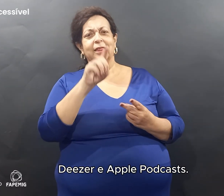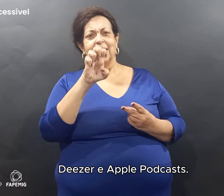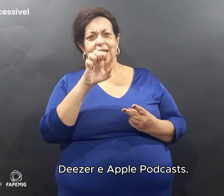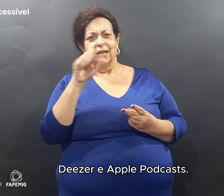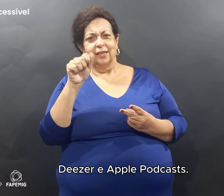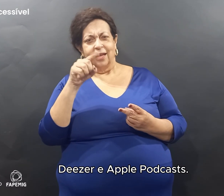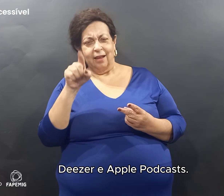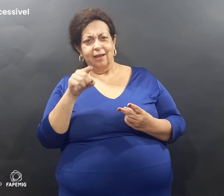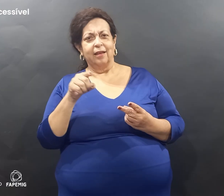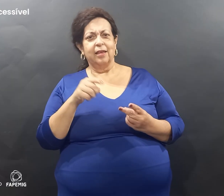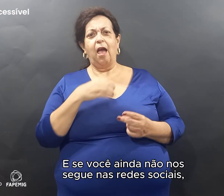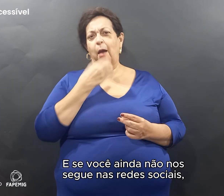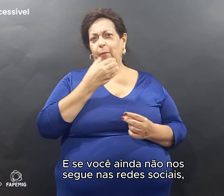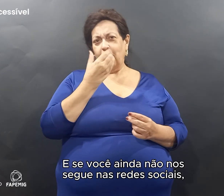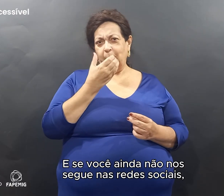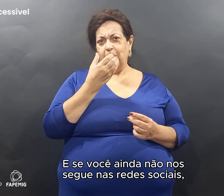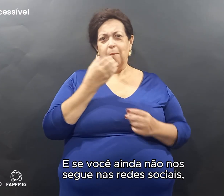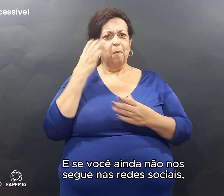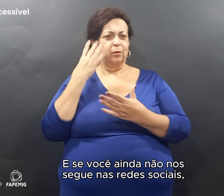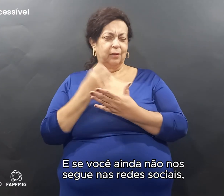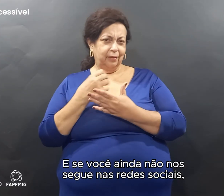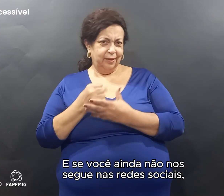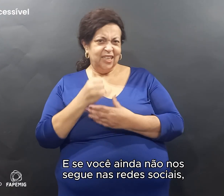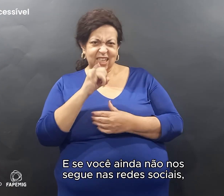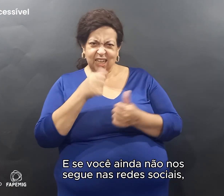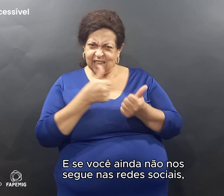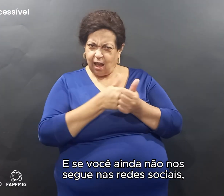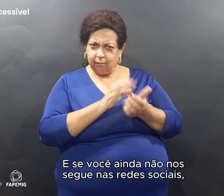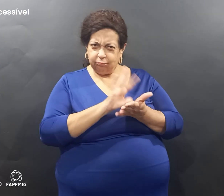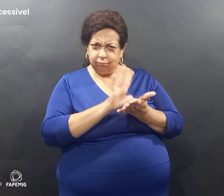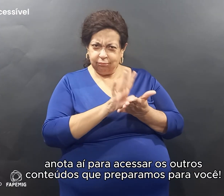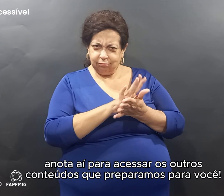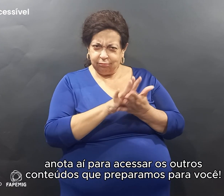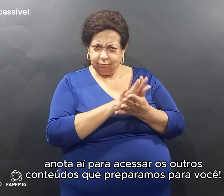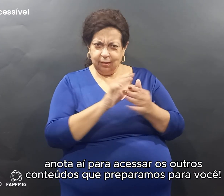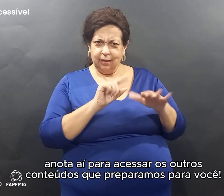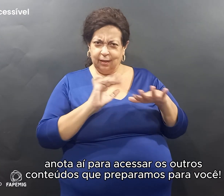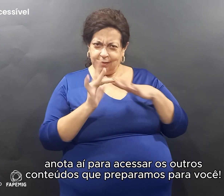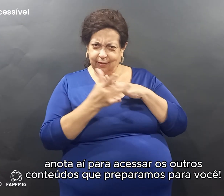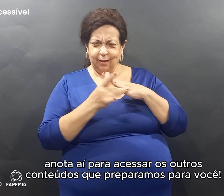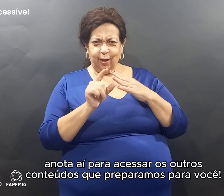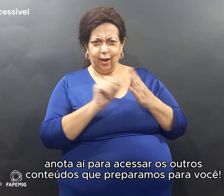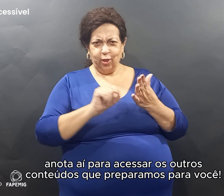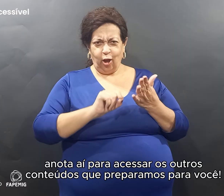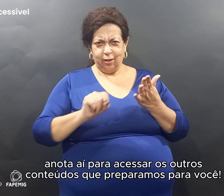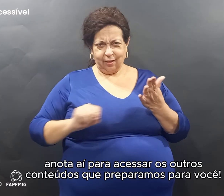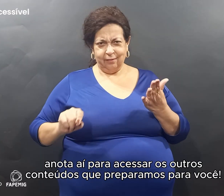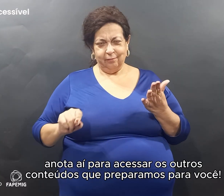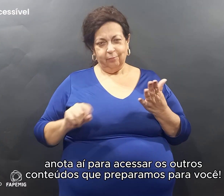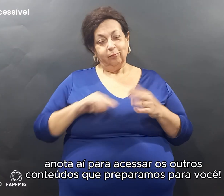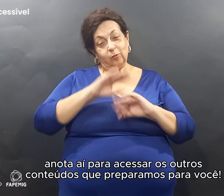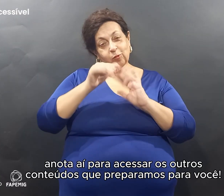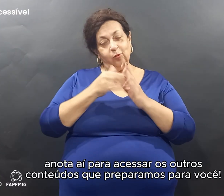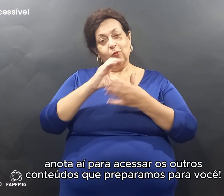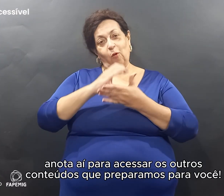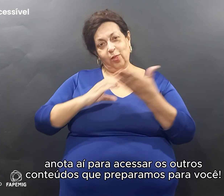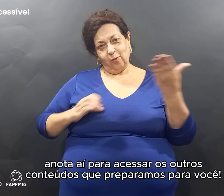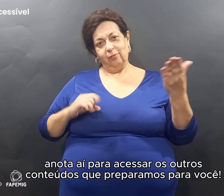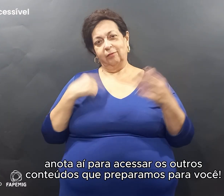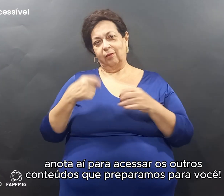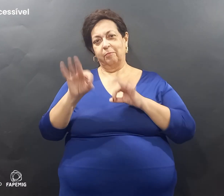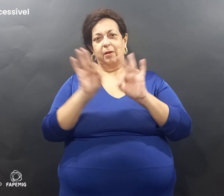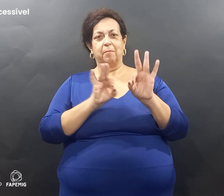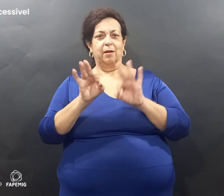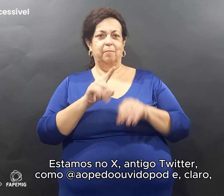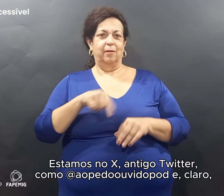Apple Podcasts. E se você ainda não nos segue nas redes sociais, anota aí para acessar os outros conteúdos que preparamos